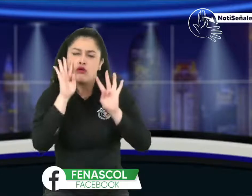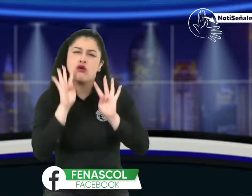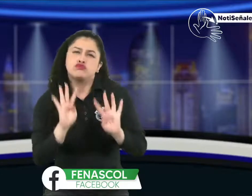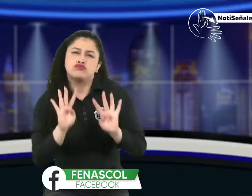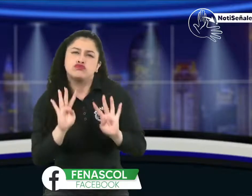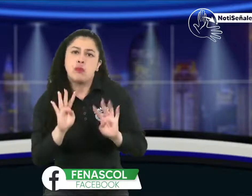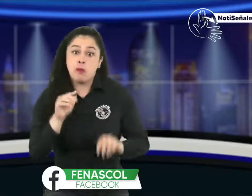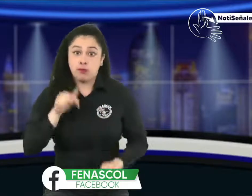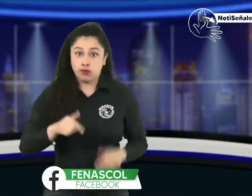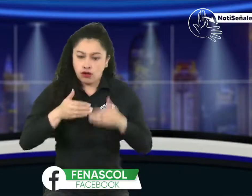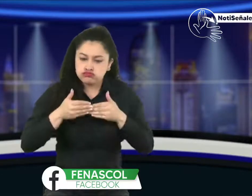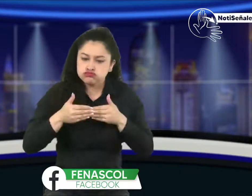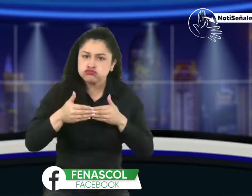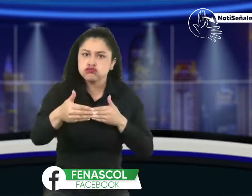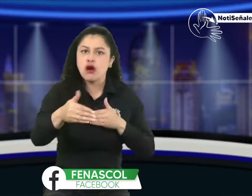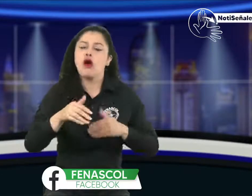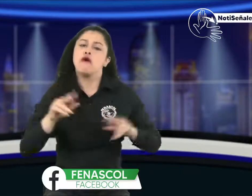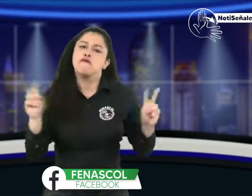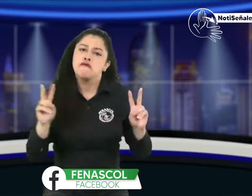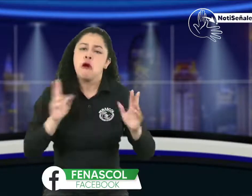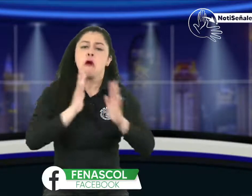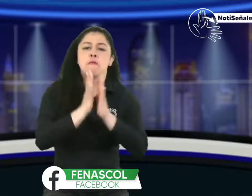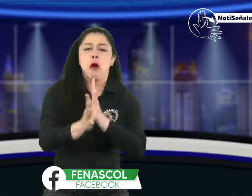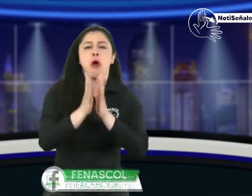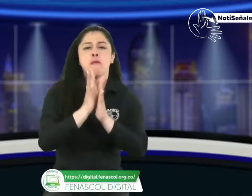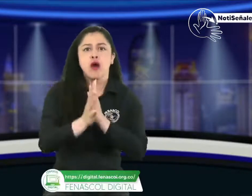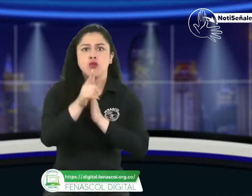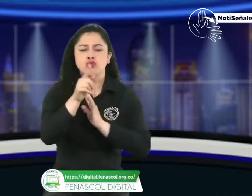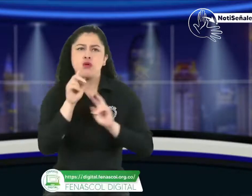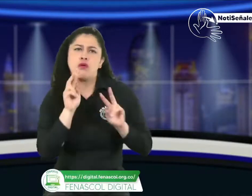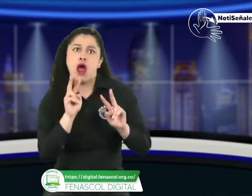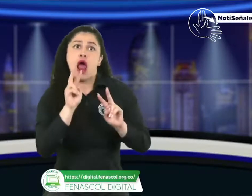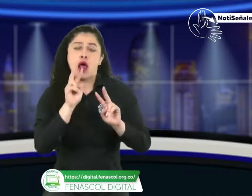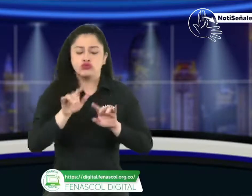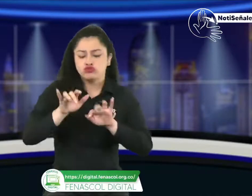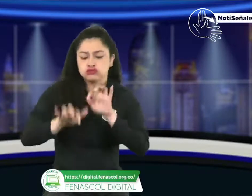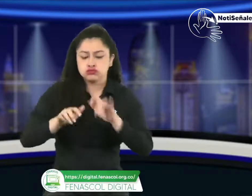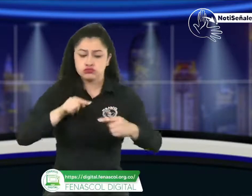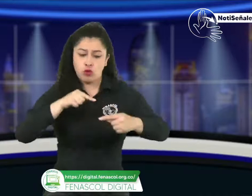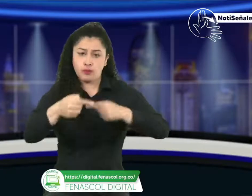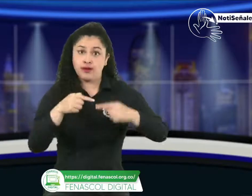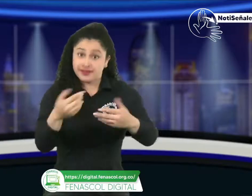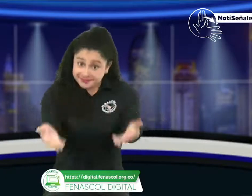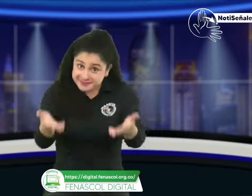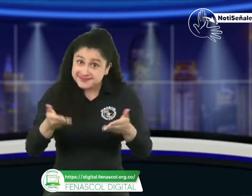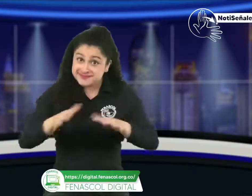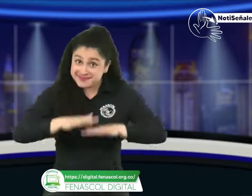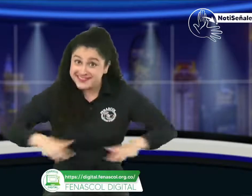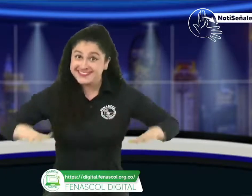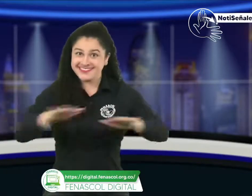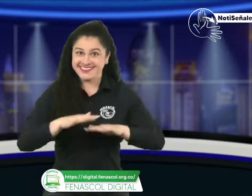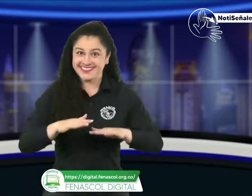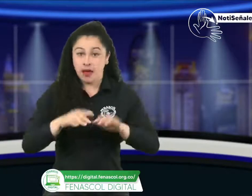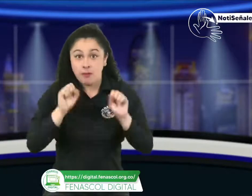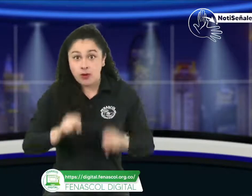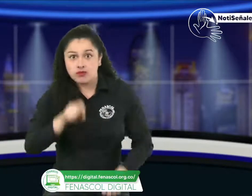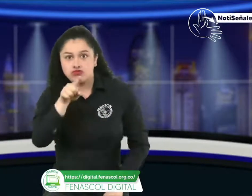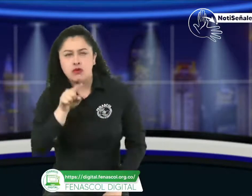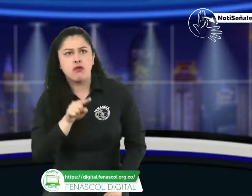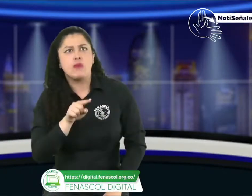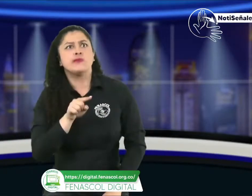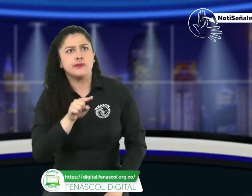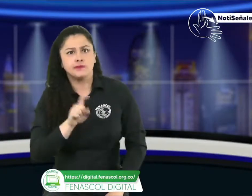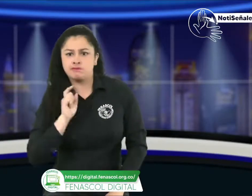saludo para todos a los que nos están viendo durante esta transmisión y quieren dejarnos sus